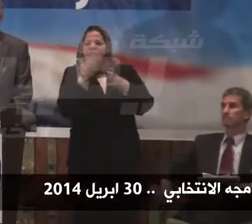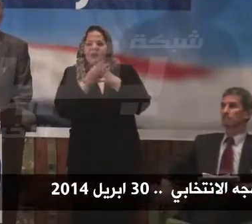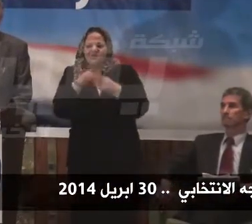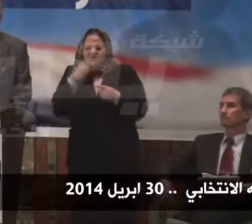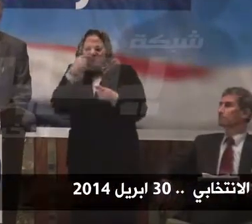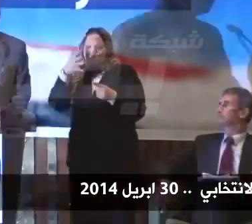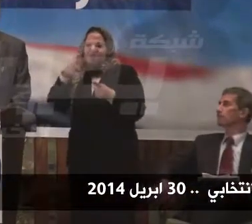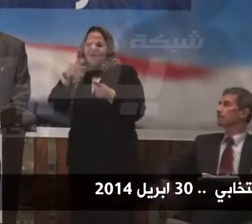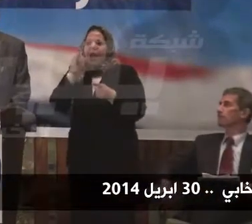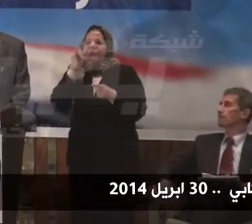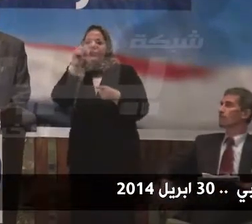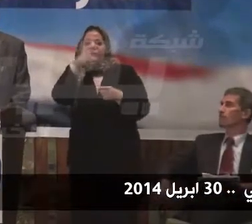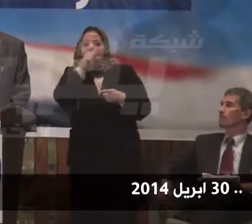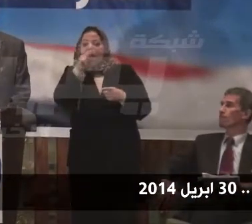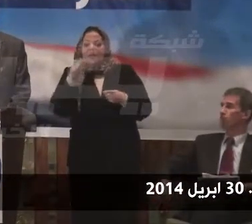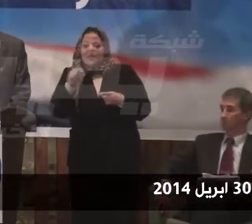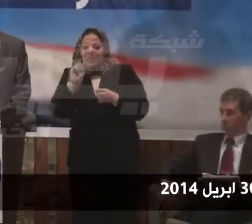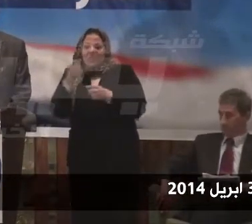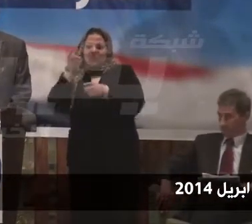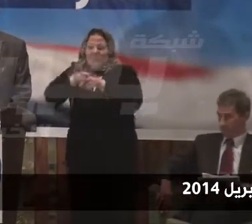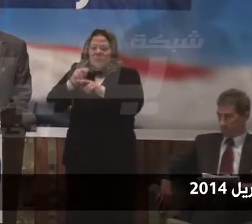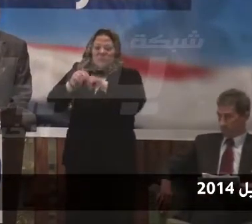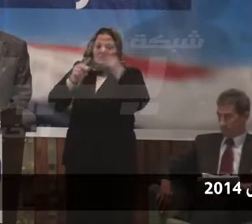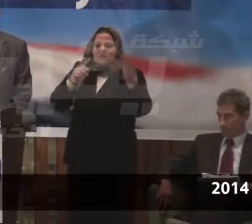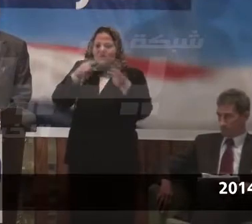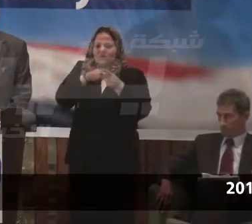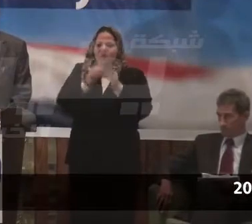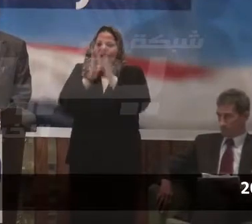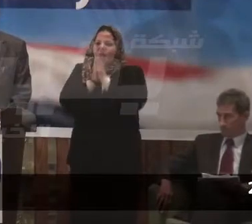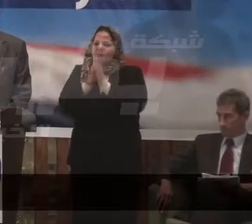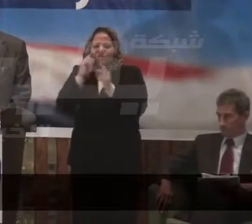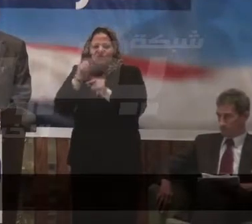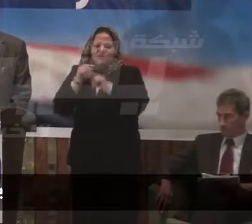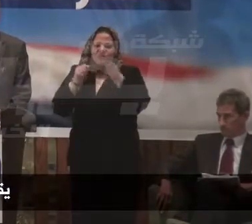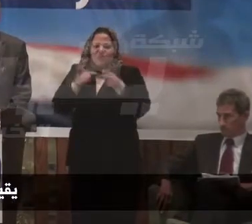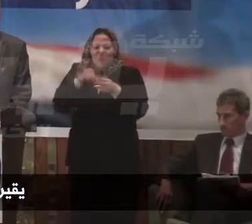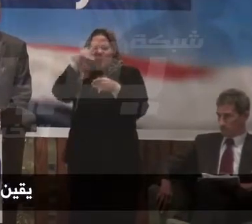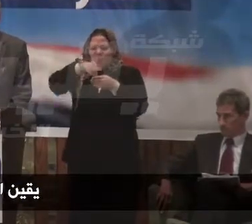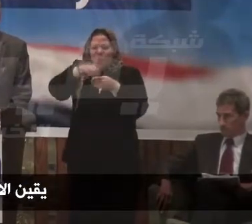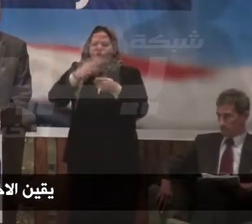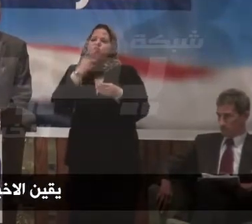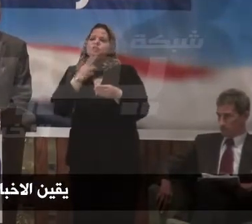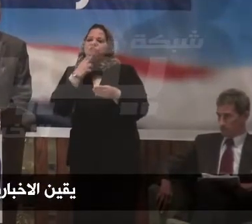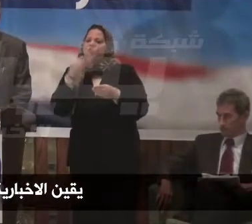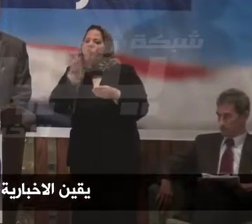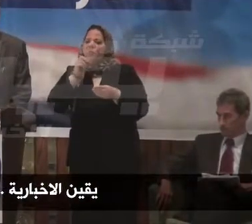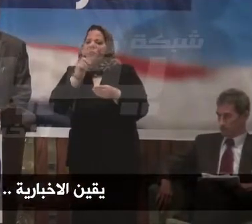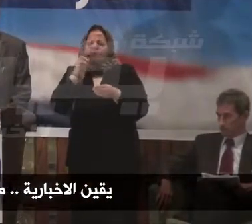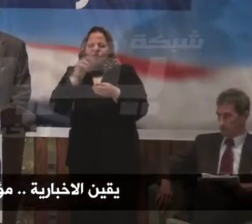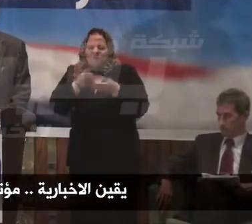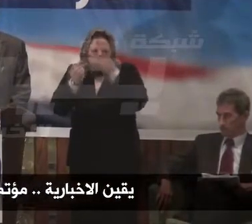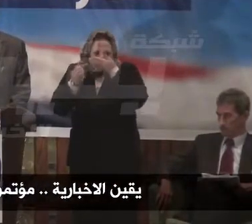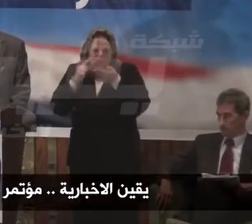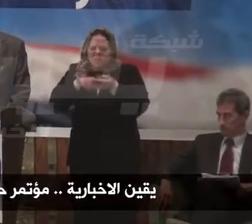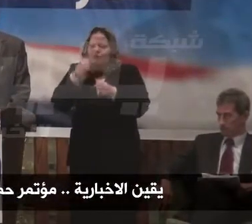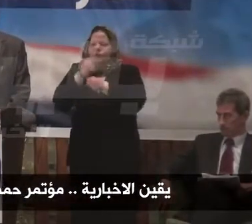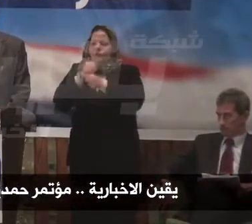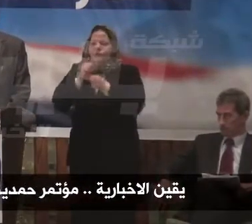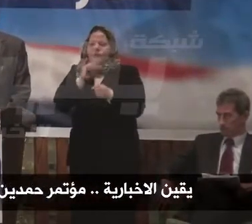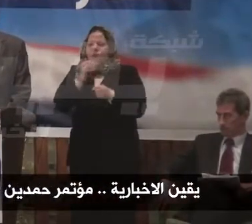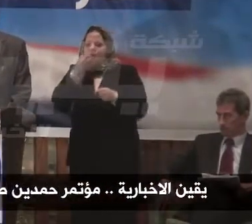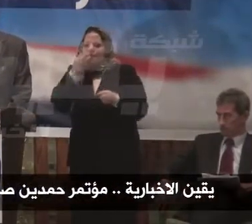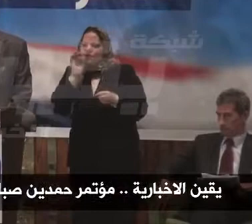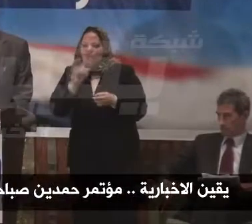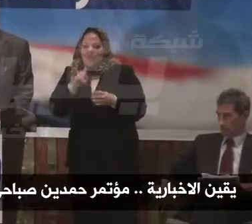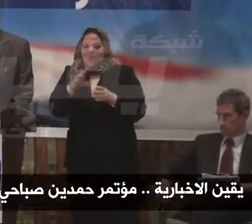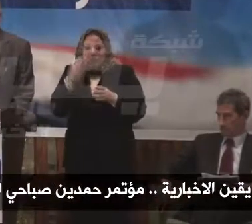50% الأخرى التي ننتجها محليا للأسف الشديد هي ملوثة بشكل جاد وحقيقي، وأكبر